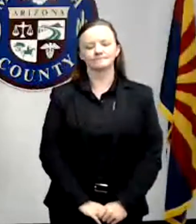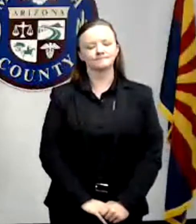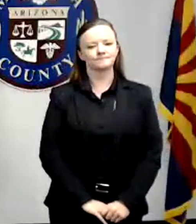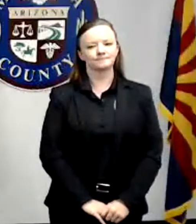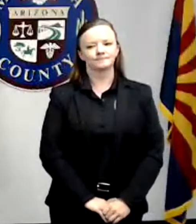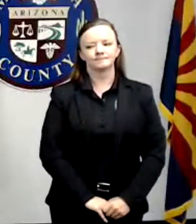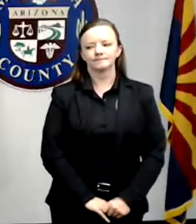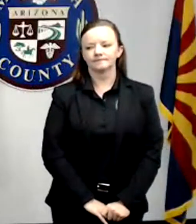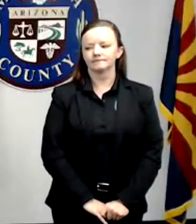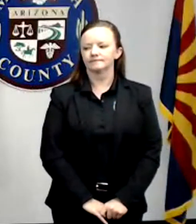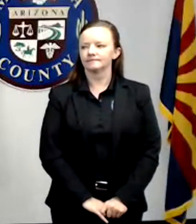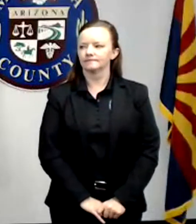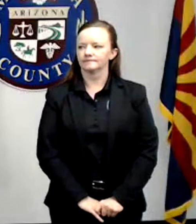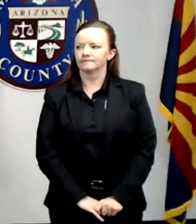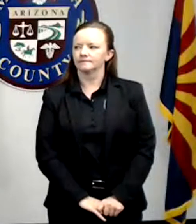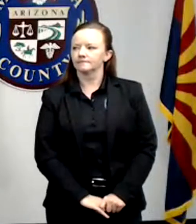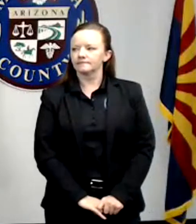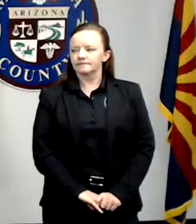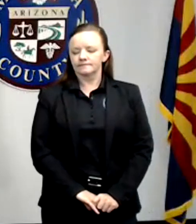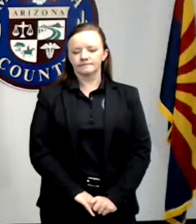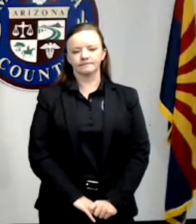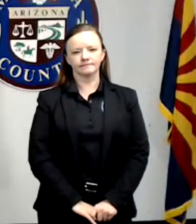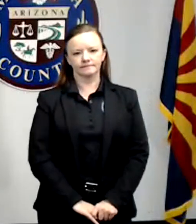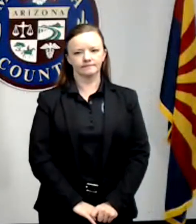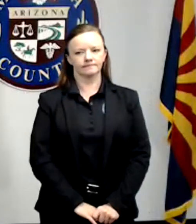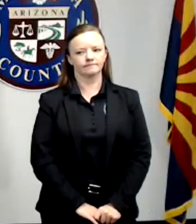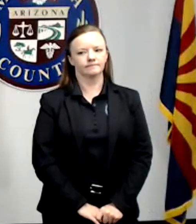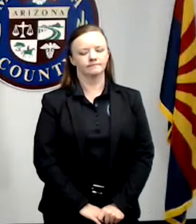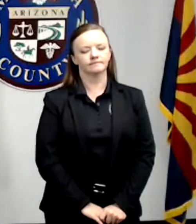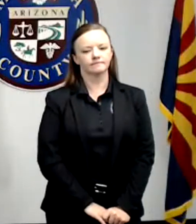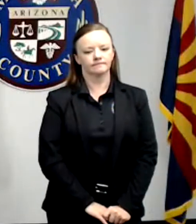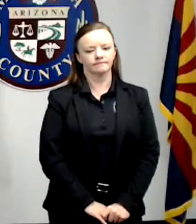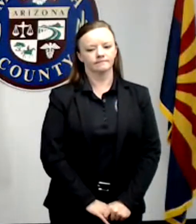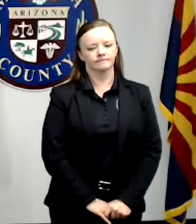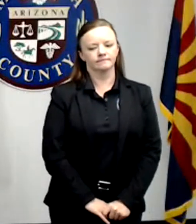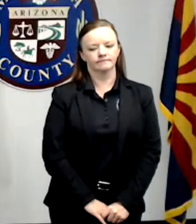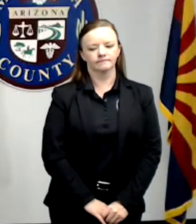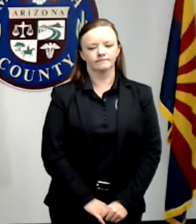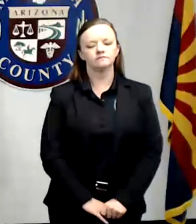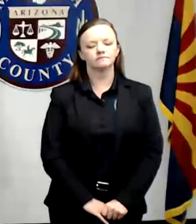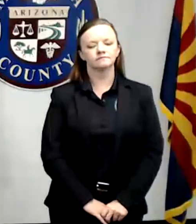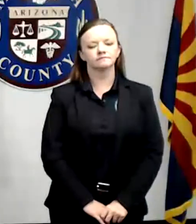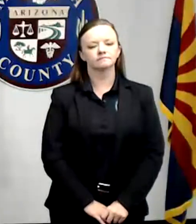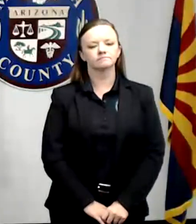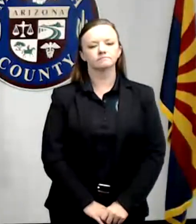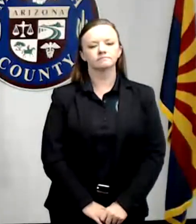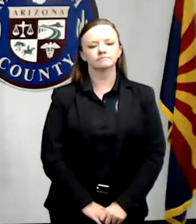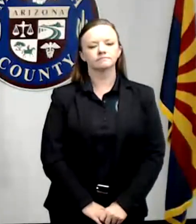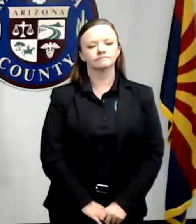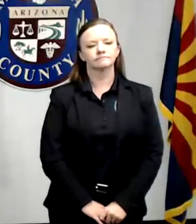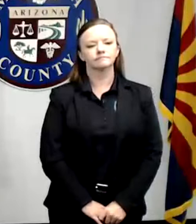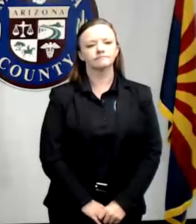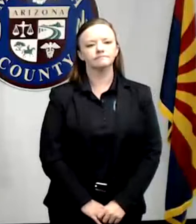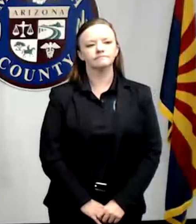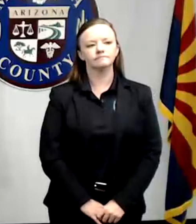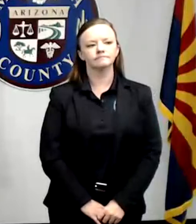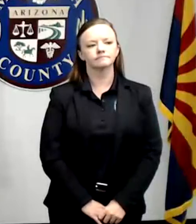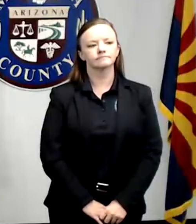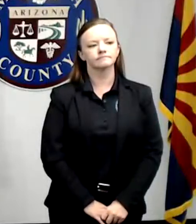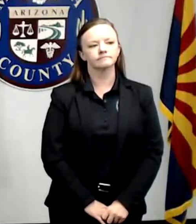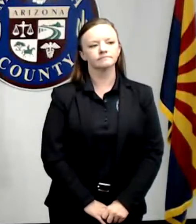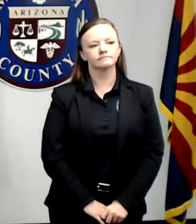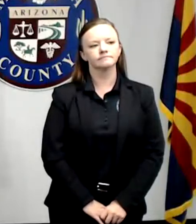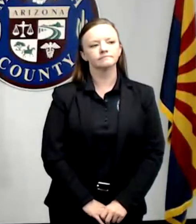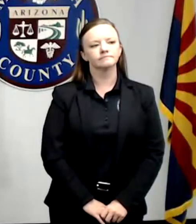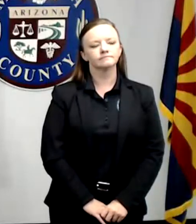Entonces, la pregunta era que si se han estado haciendo ese tipo de contacto, seguimiento con las personas que pudieron. Siempre he trabajado con